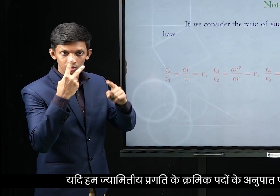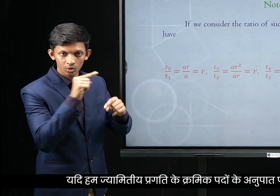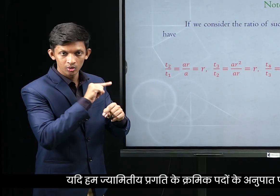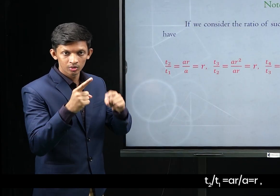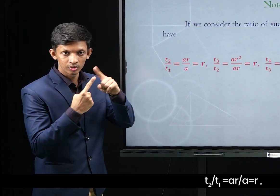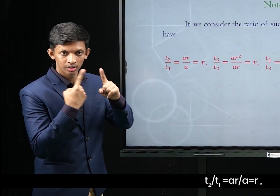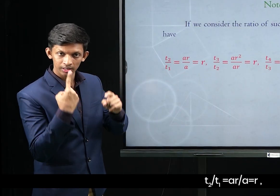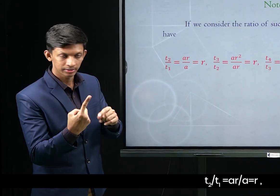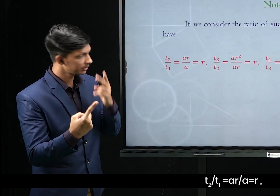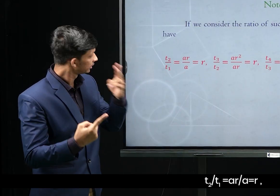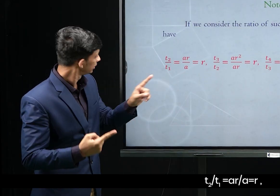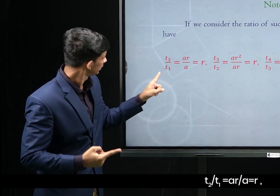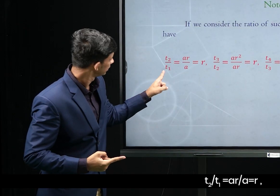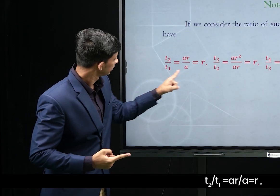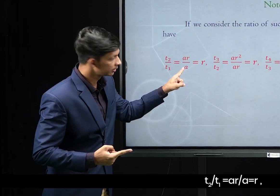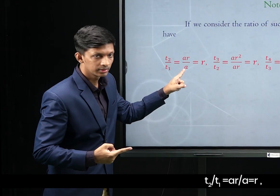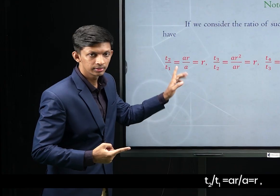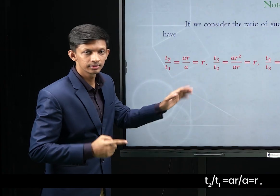है T2/T1 RR,